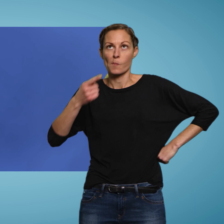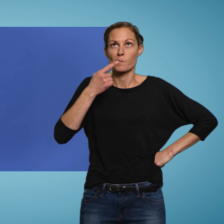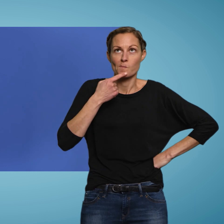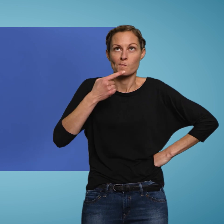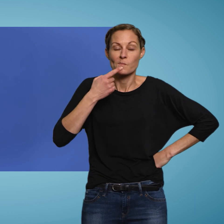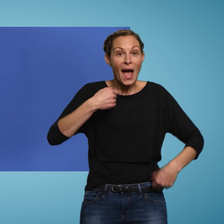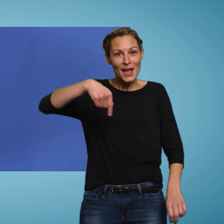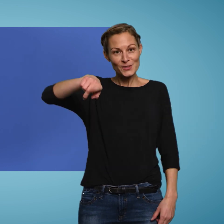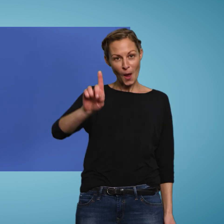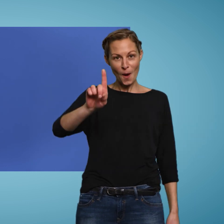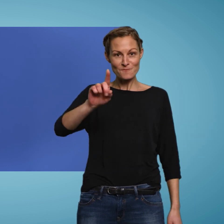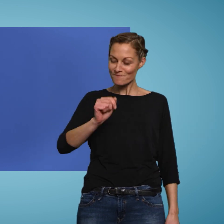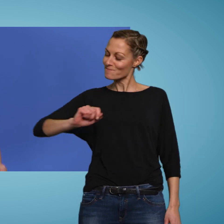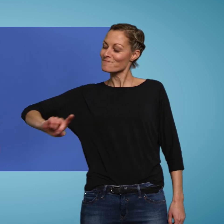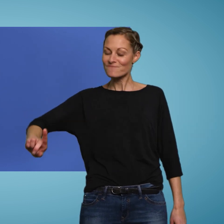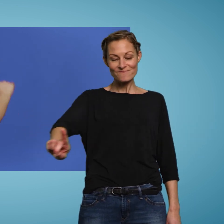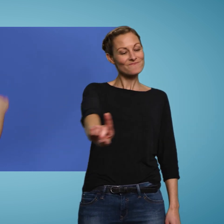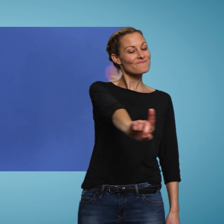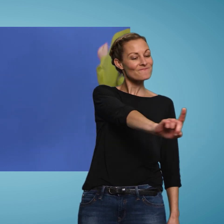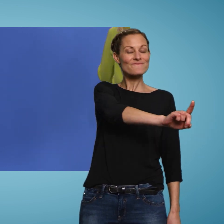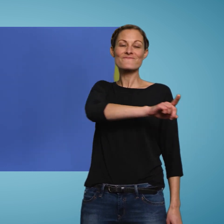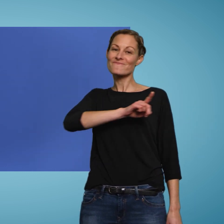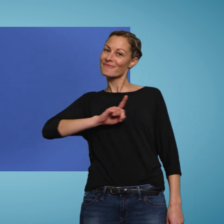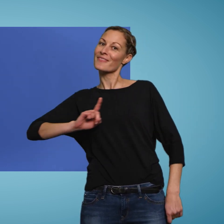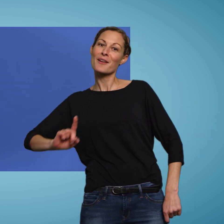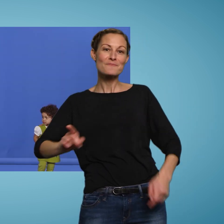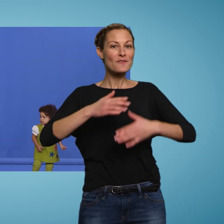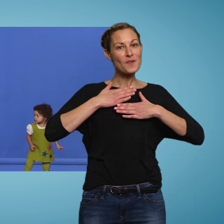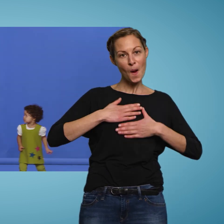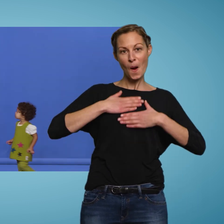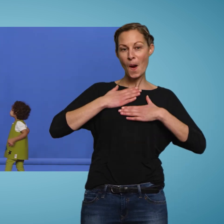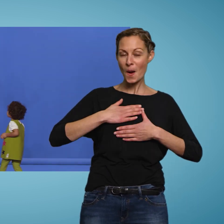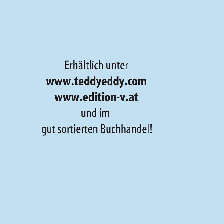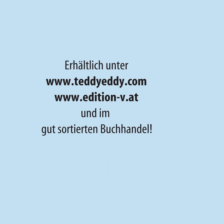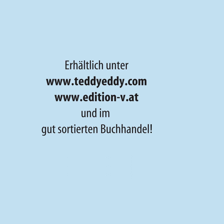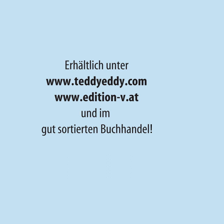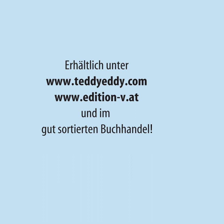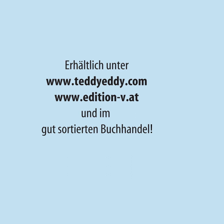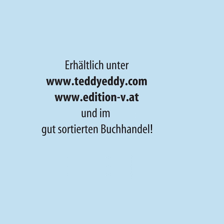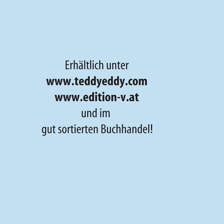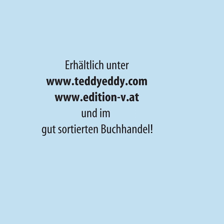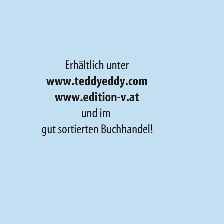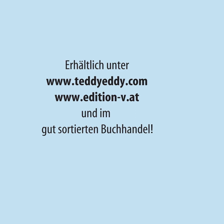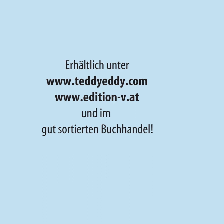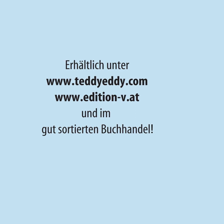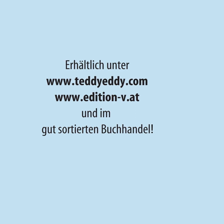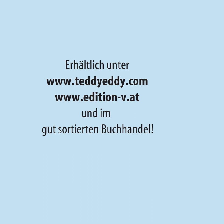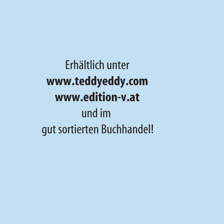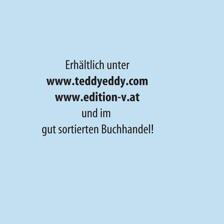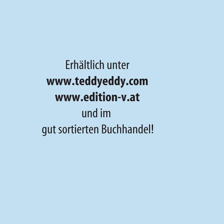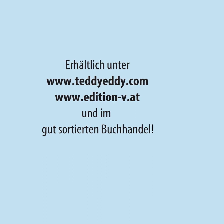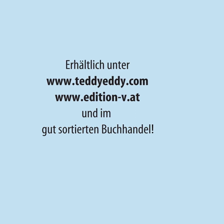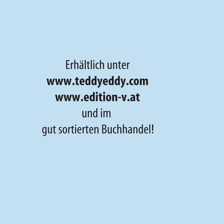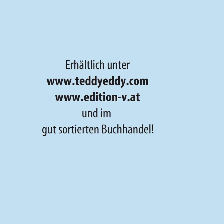und dann sagt er so, ich dreh mich mal im Kreis, das macht mich froh. Edi, lieber